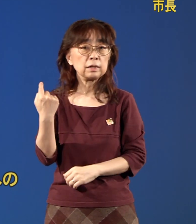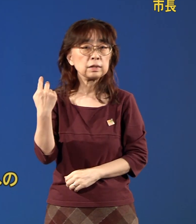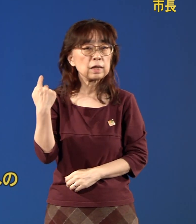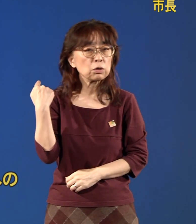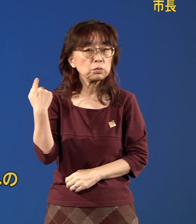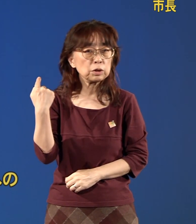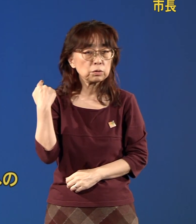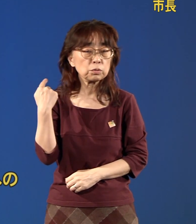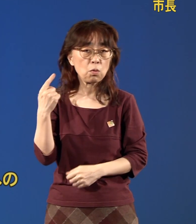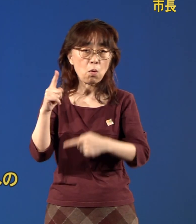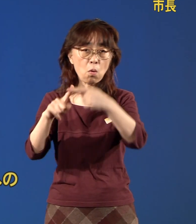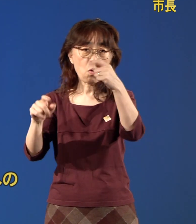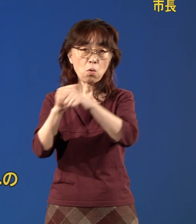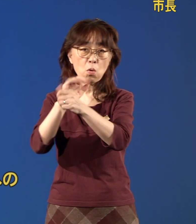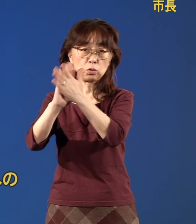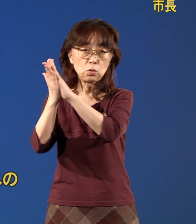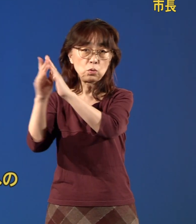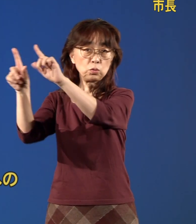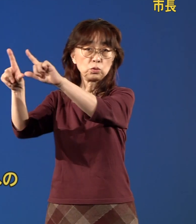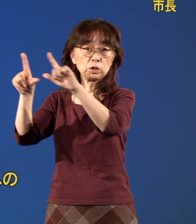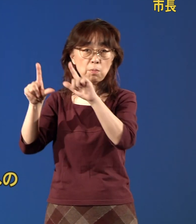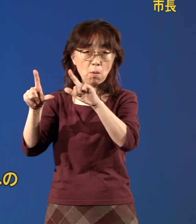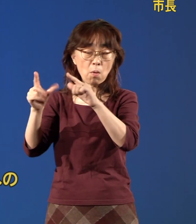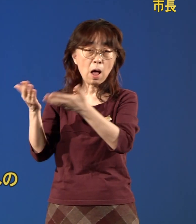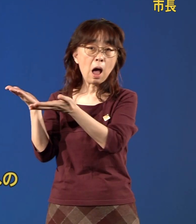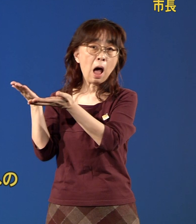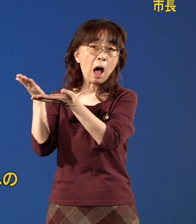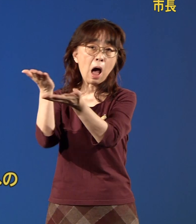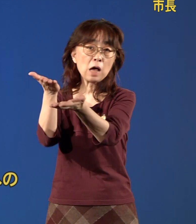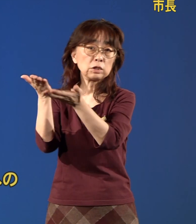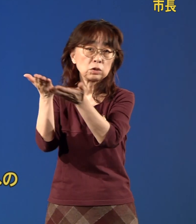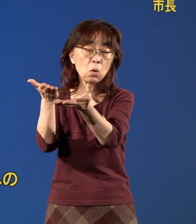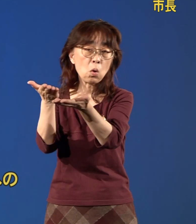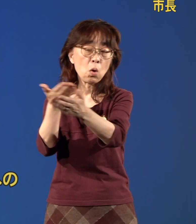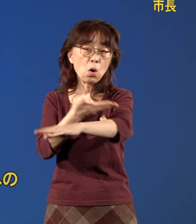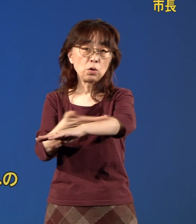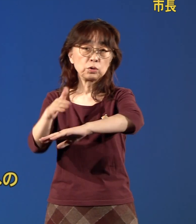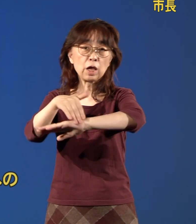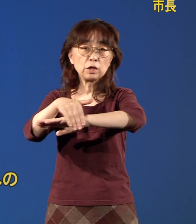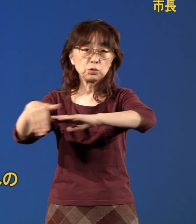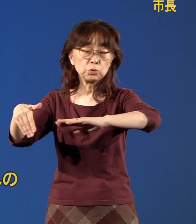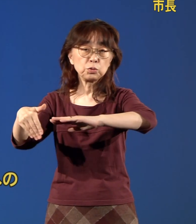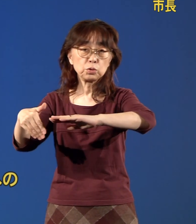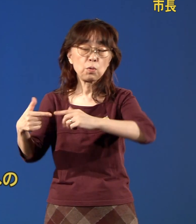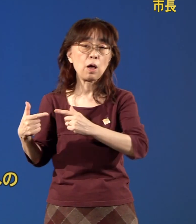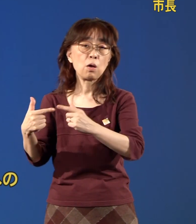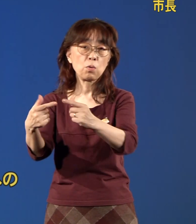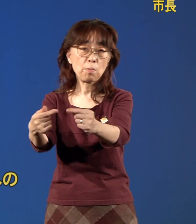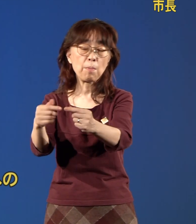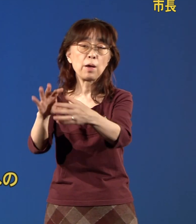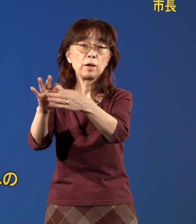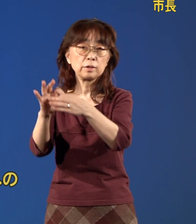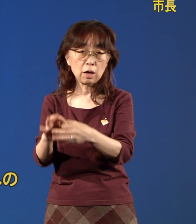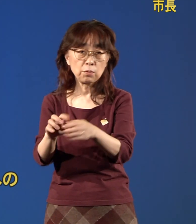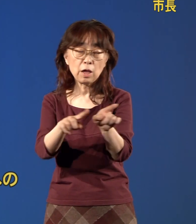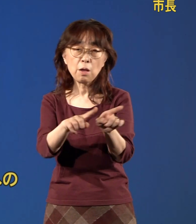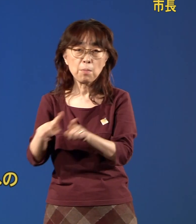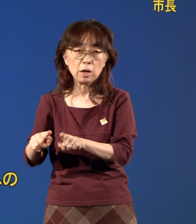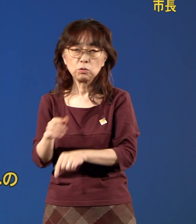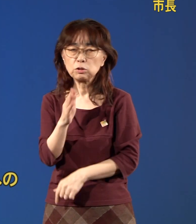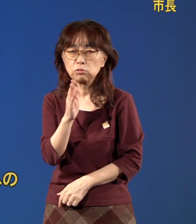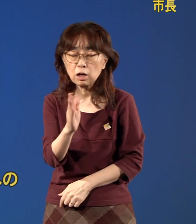通知の中でもですね、配送スケジュールは変えないので前倒しを検討してくれということで、ちょっと